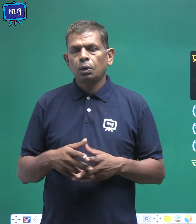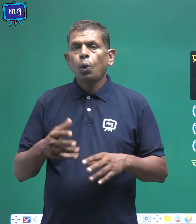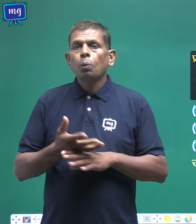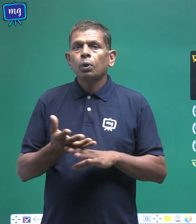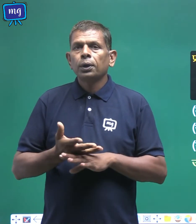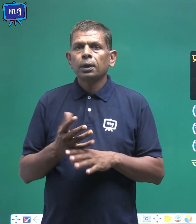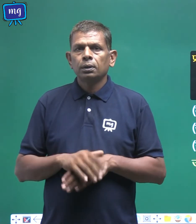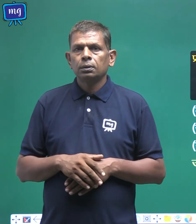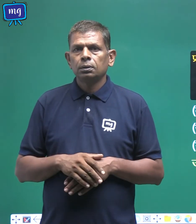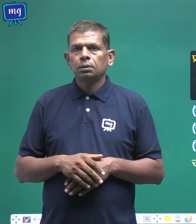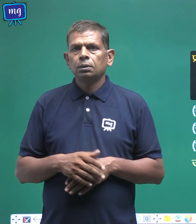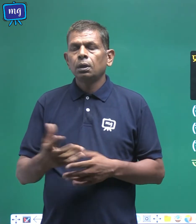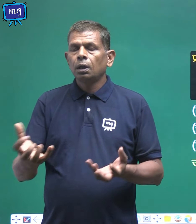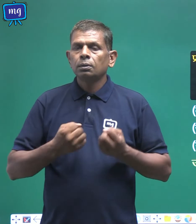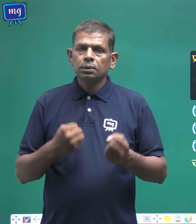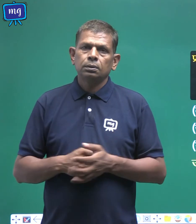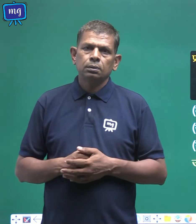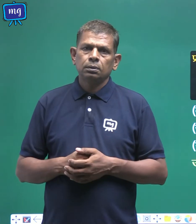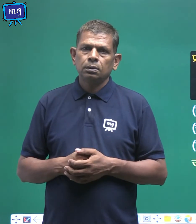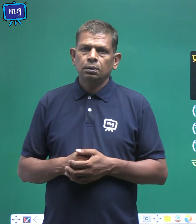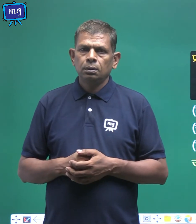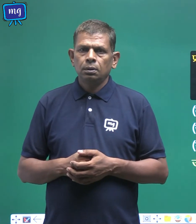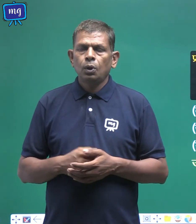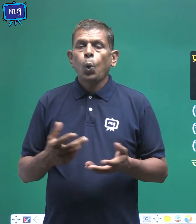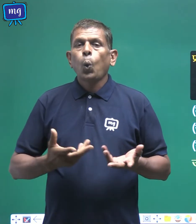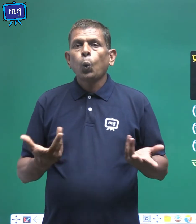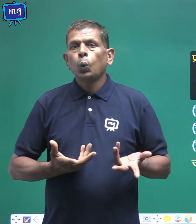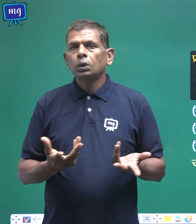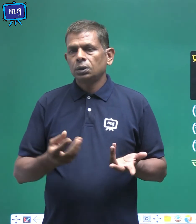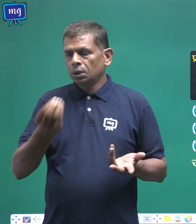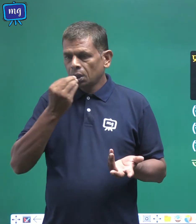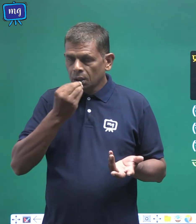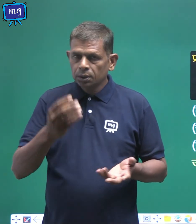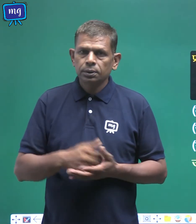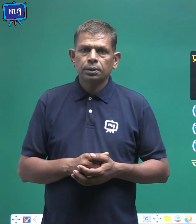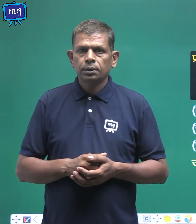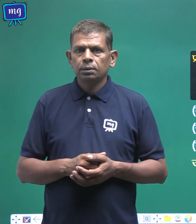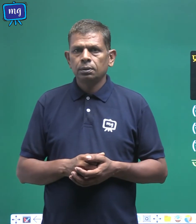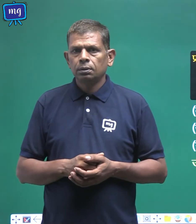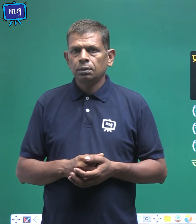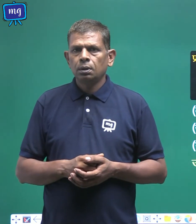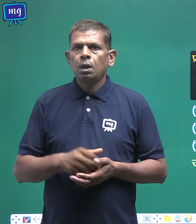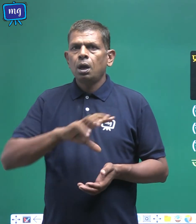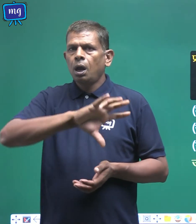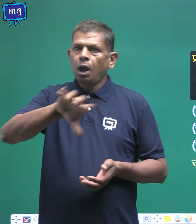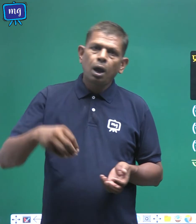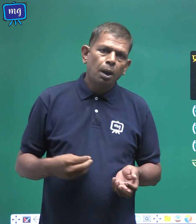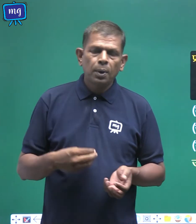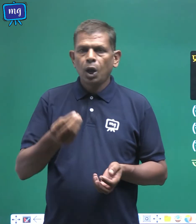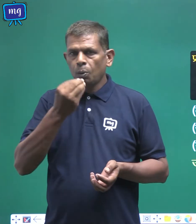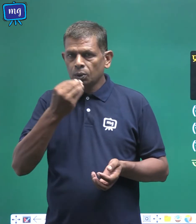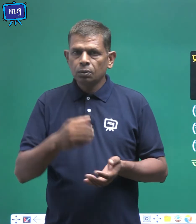प्रोटीन कहाँ से मिलती है। कौन सी चीज़ें खाने से हम इन पोषकों